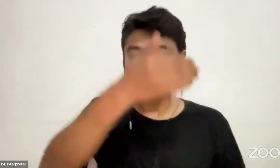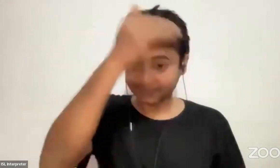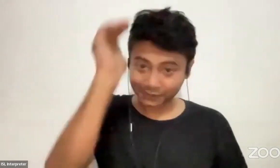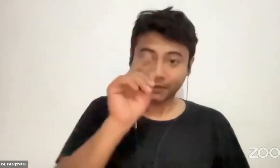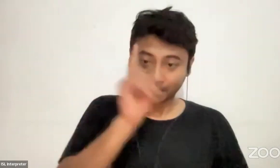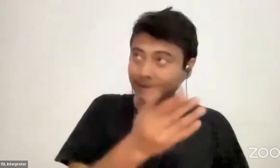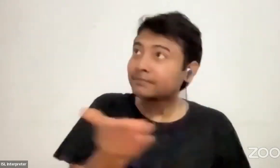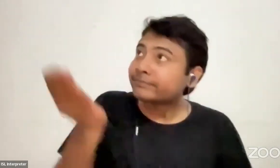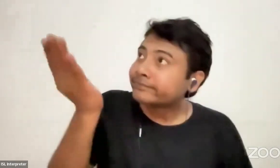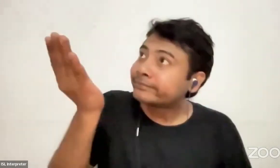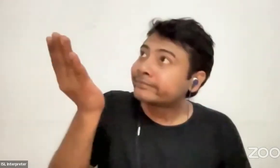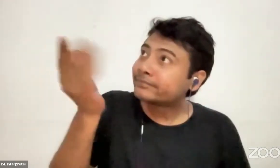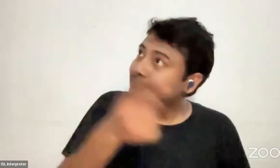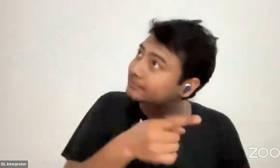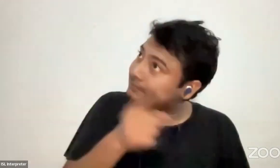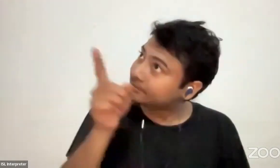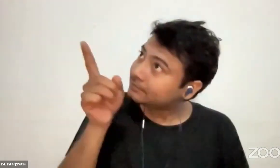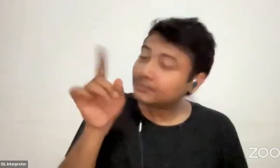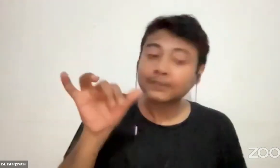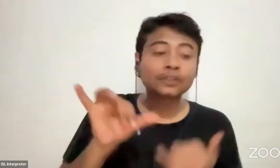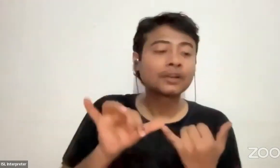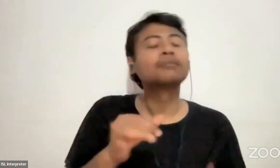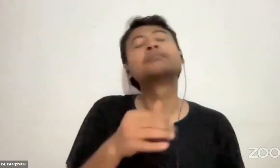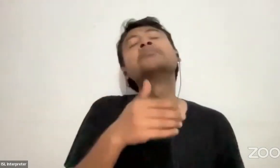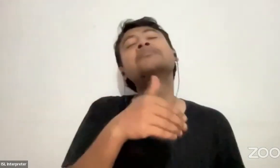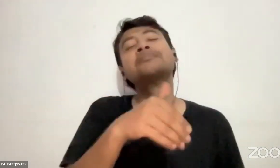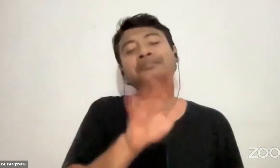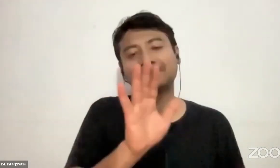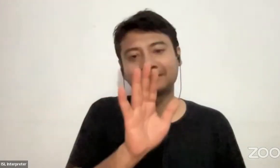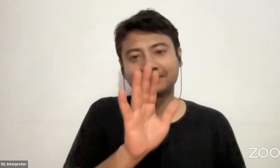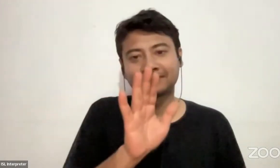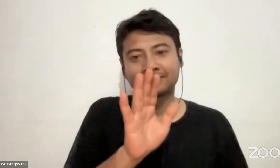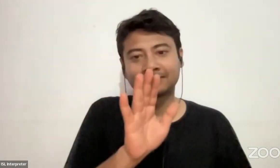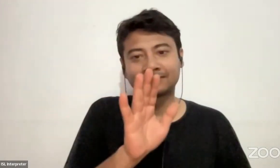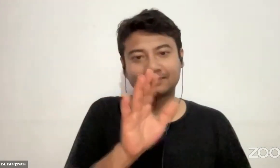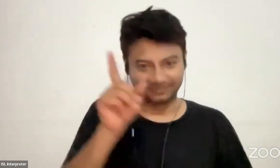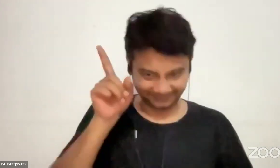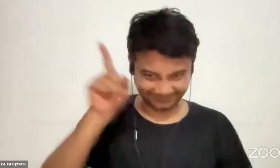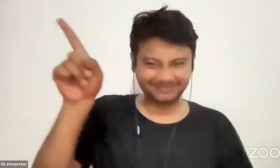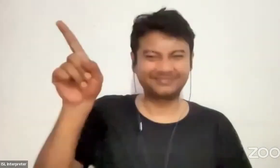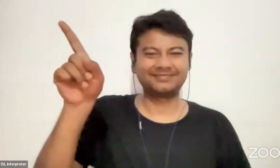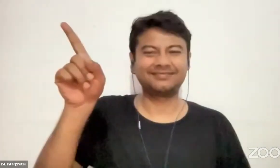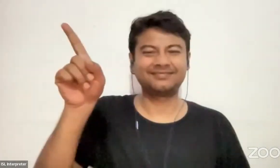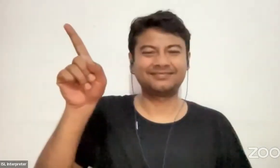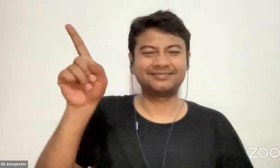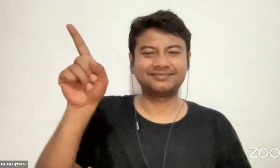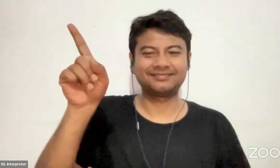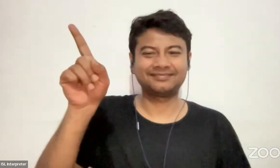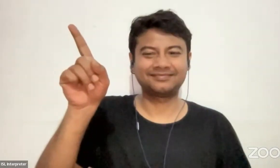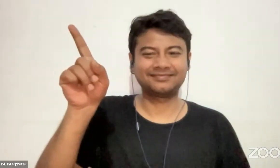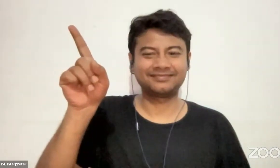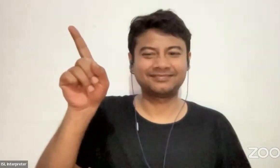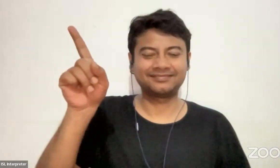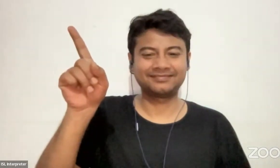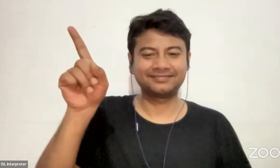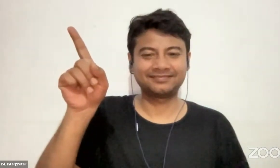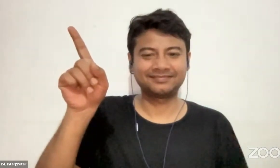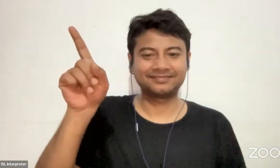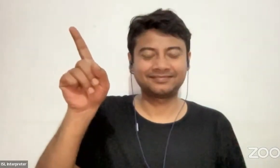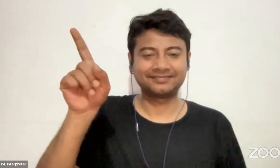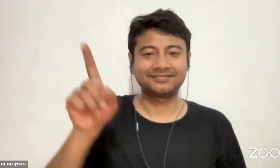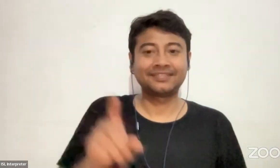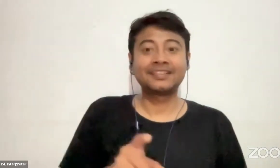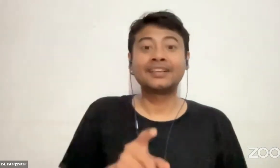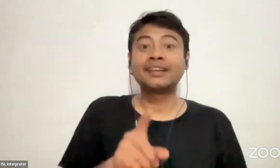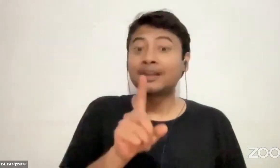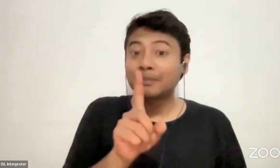है। लेकिन बात क्या होती है कि भगवान क्या है, जब अपने भक्तों को देते हैं, अपने भक्तों को बहुत हिसाब